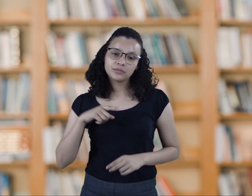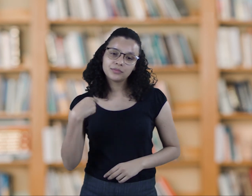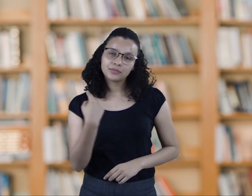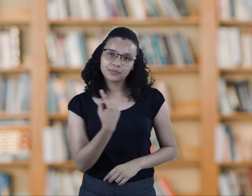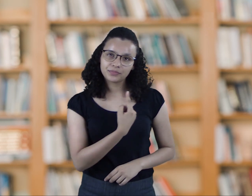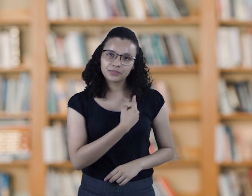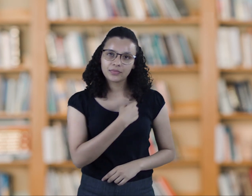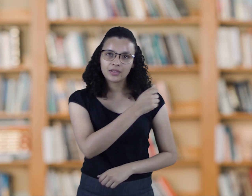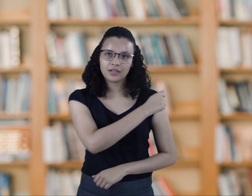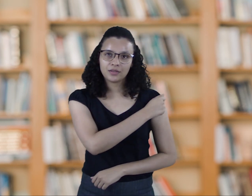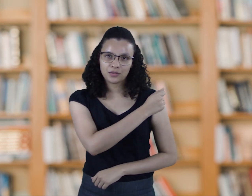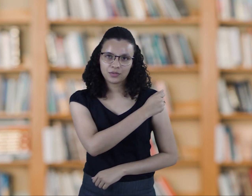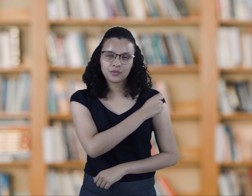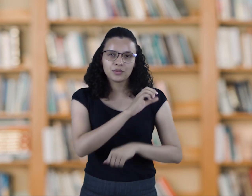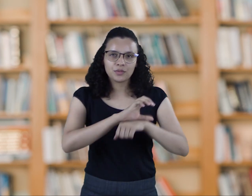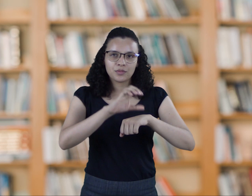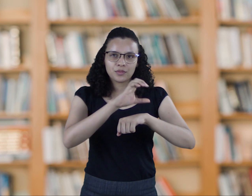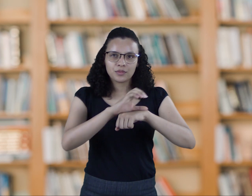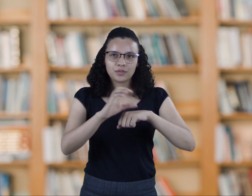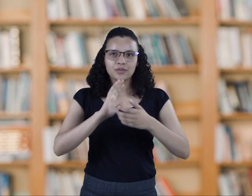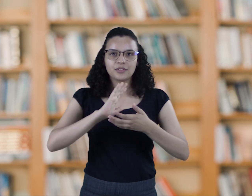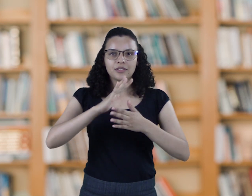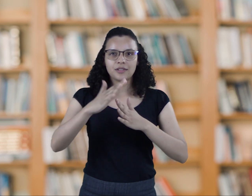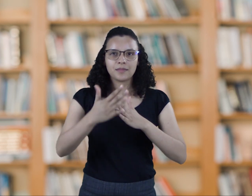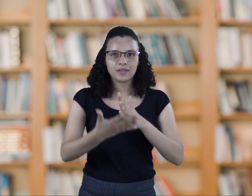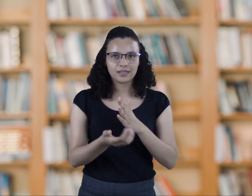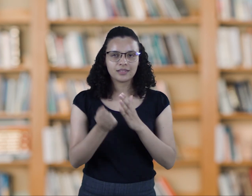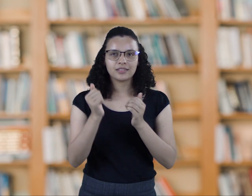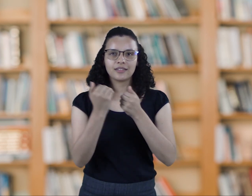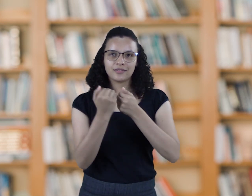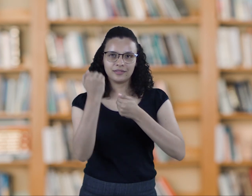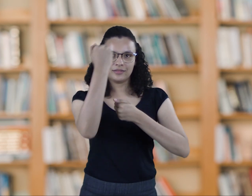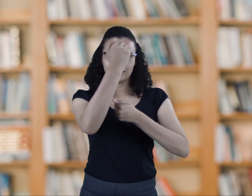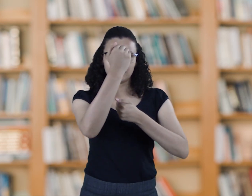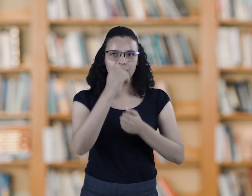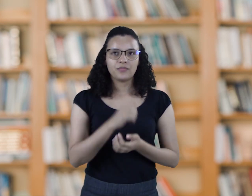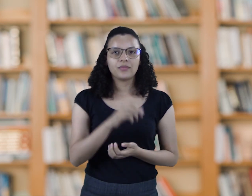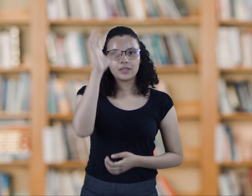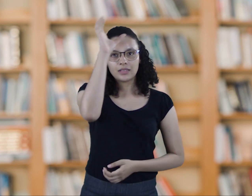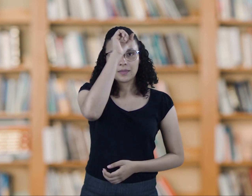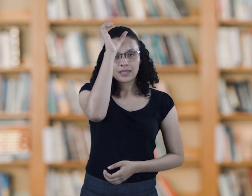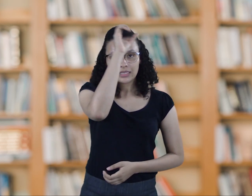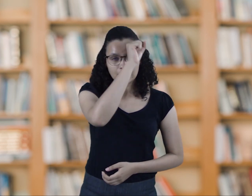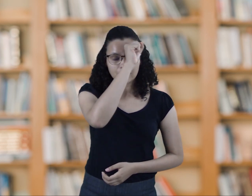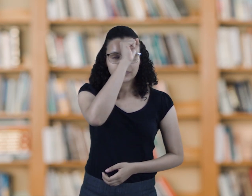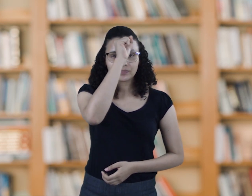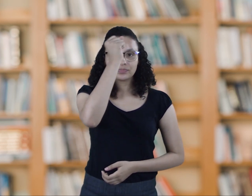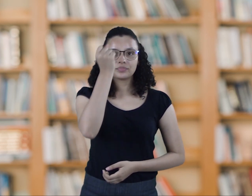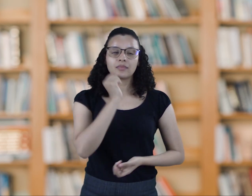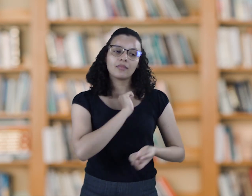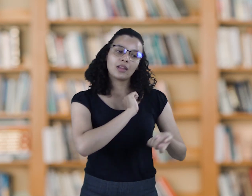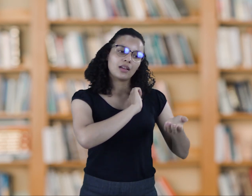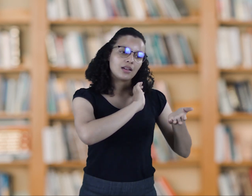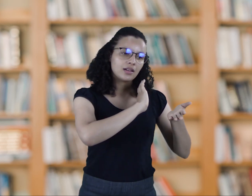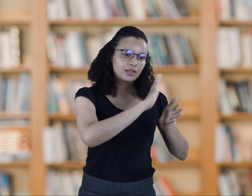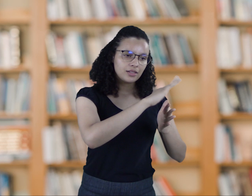Portanto, nós, alunos do curso de Libras Avançado, vamos fazer um passeio entre a Libras e a língua de sinais do